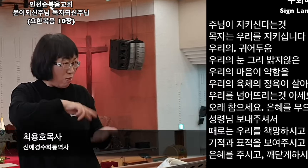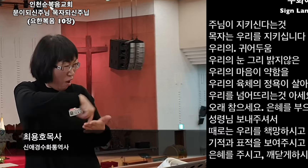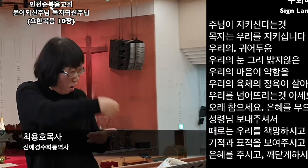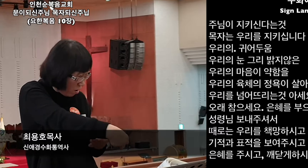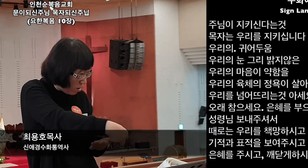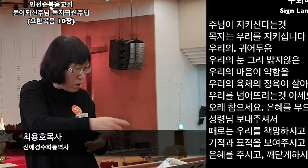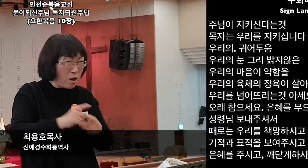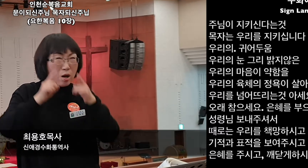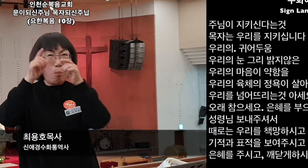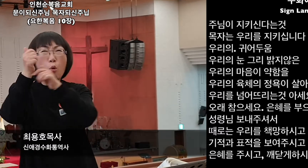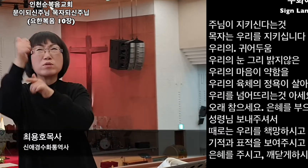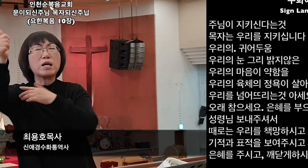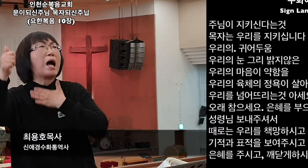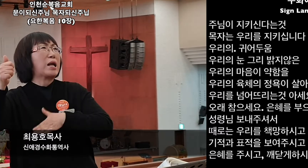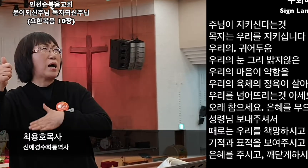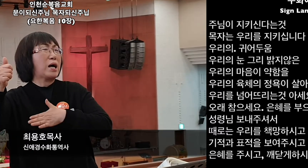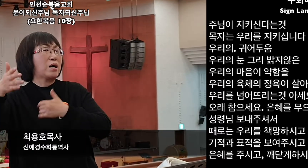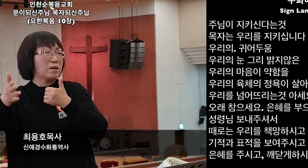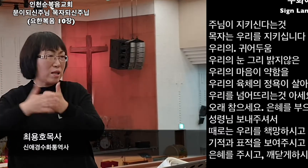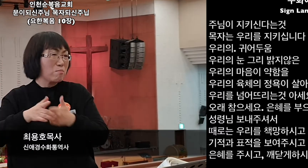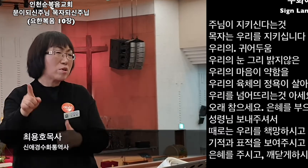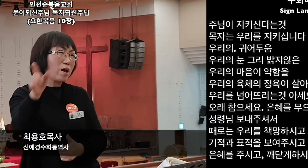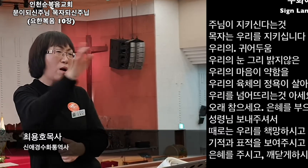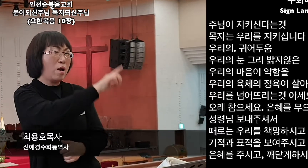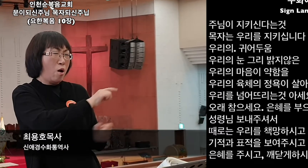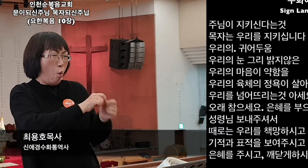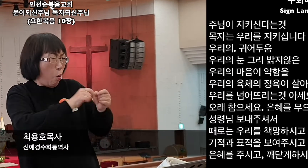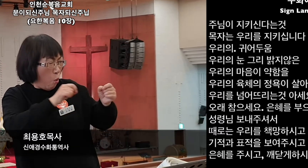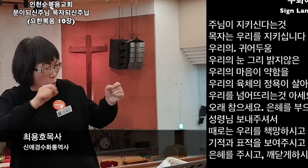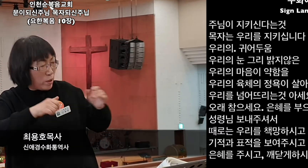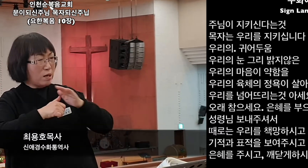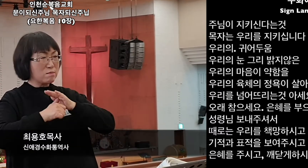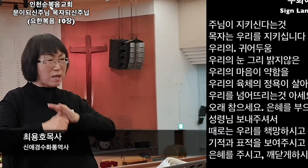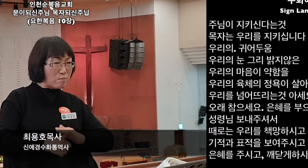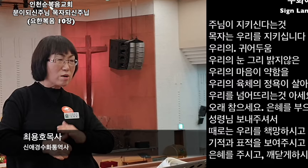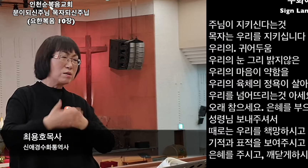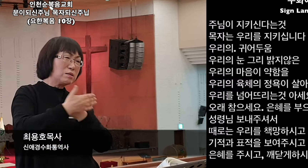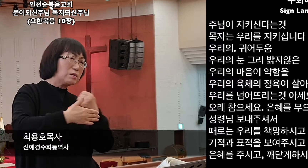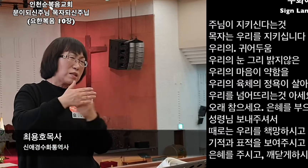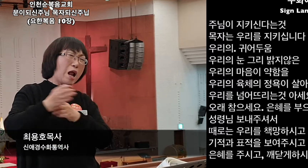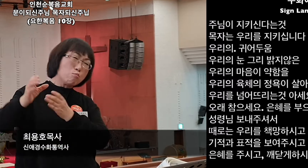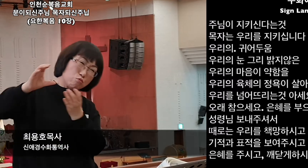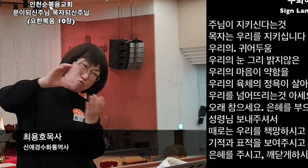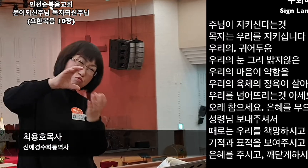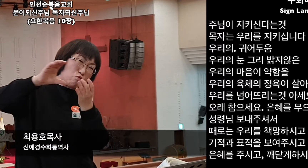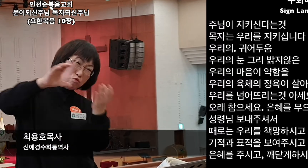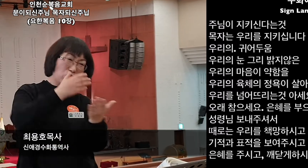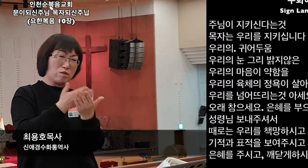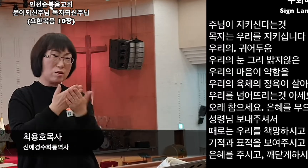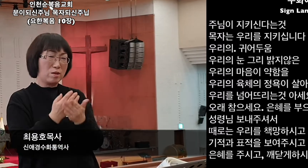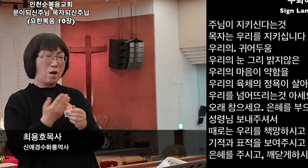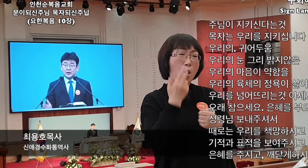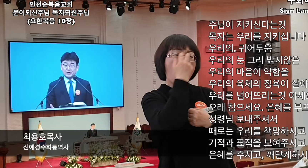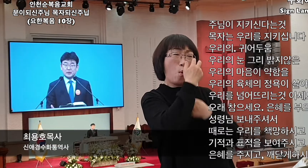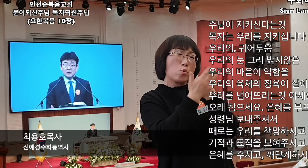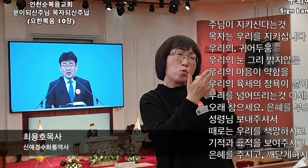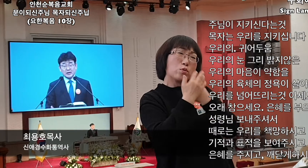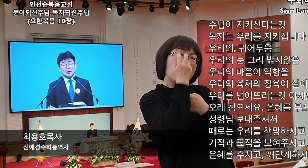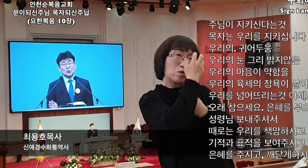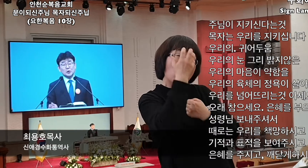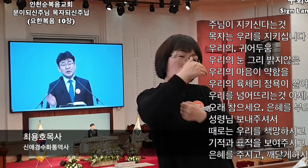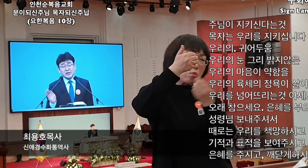거 목자는 아십니다. 그러니 어떻게 하시는 거예요? 오래 참으시는 거예요. 은혜를 부으시는 거예요. 보혜사 성령님